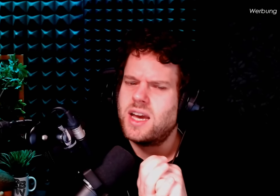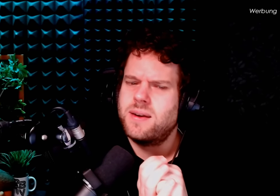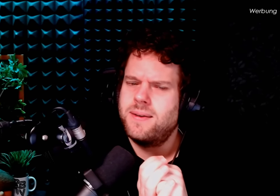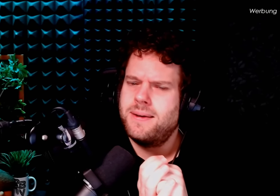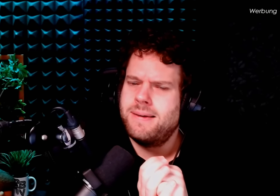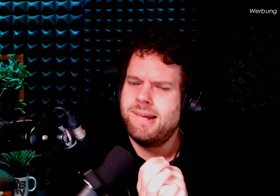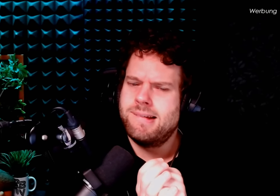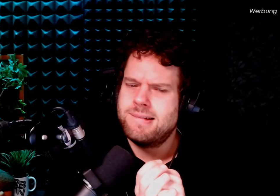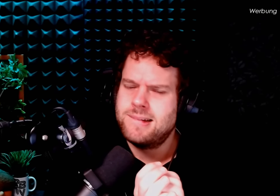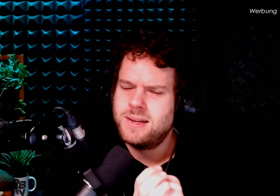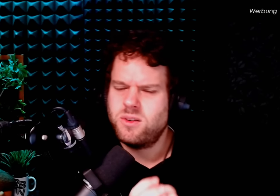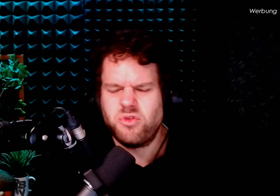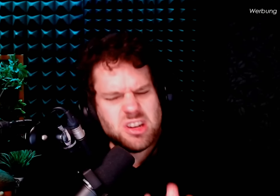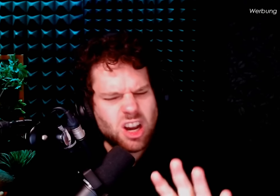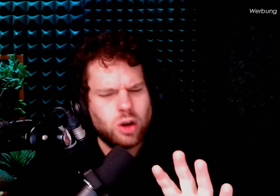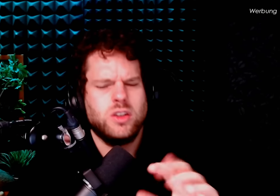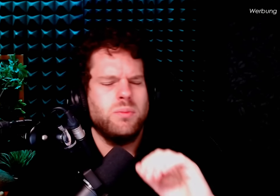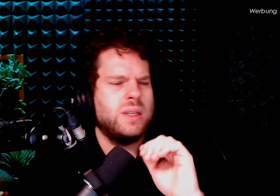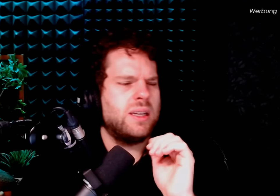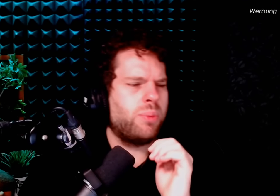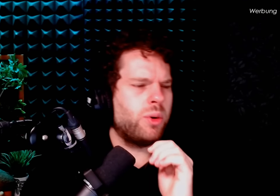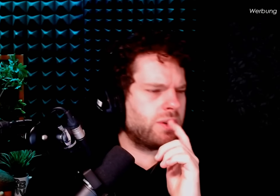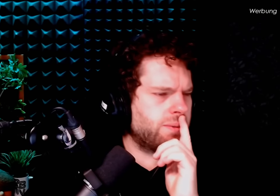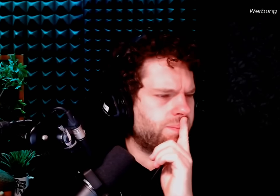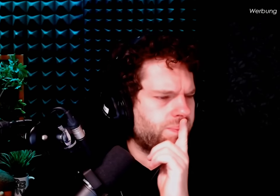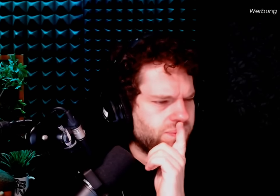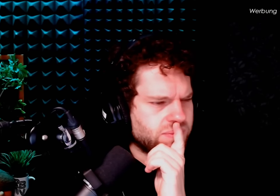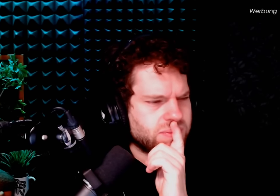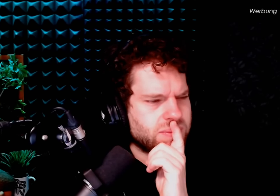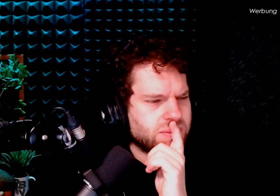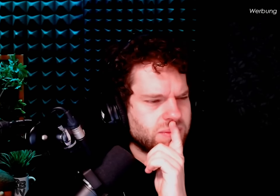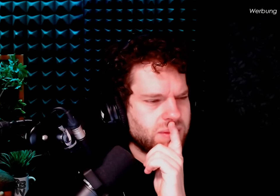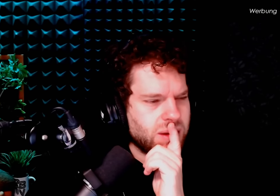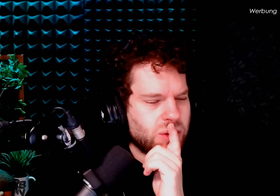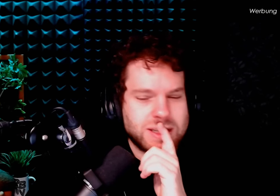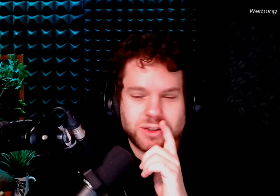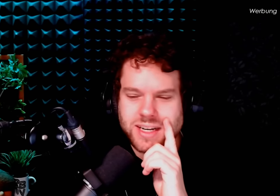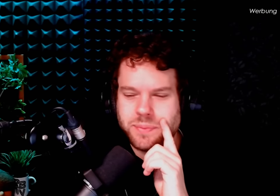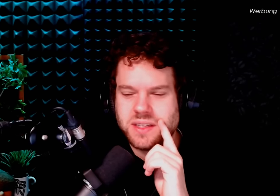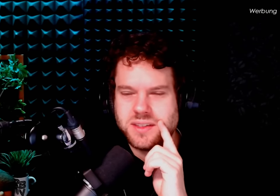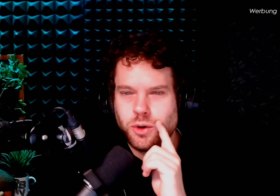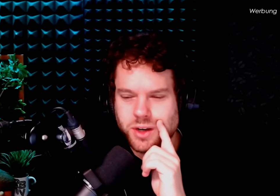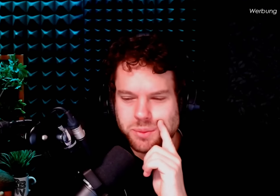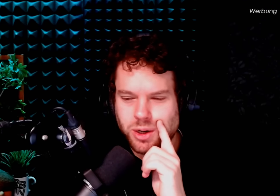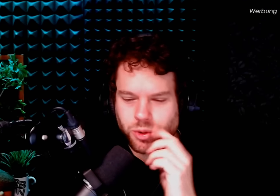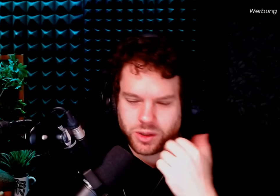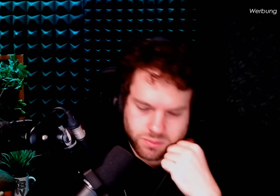sein. Finde ich auch so ein bisschen blöd. Und dann so daneben sitzt die Honigmelone.